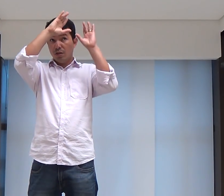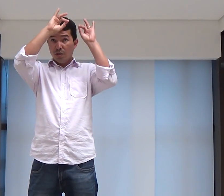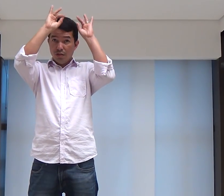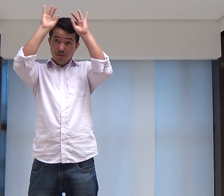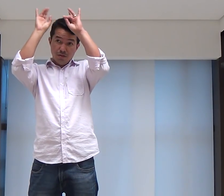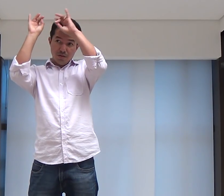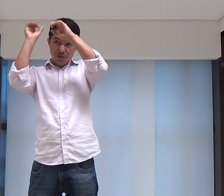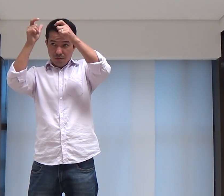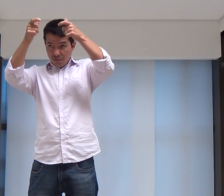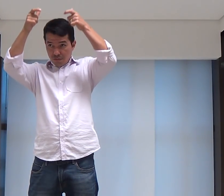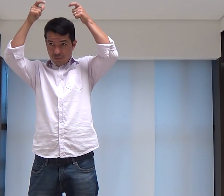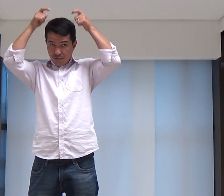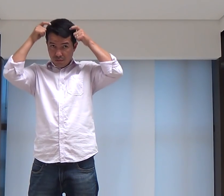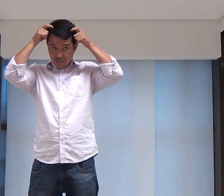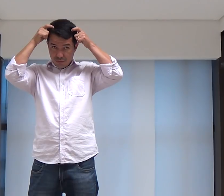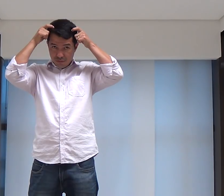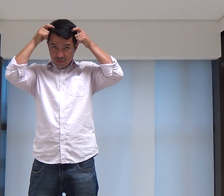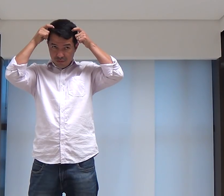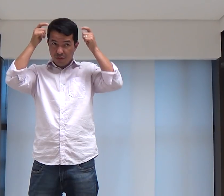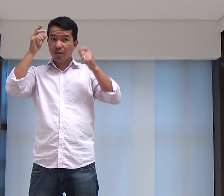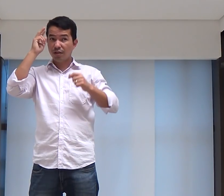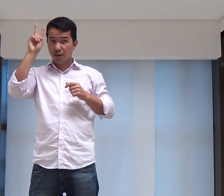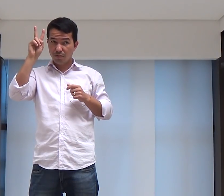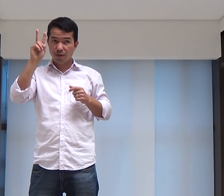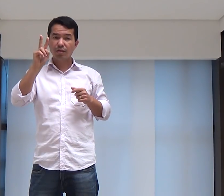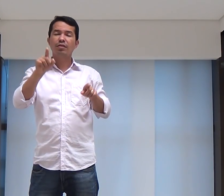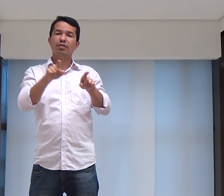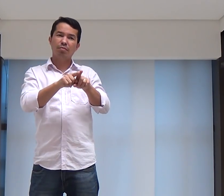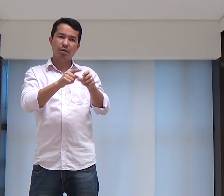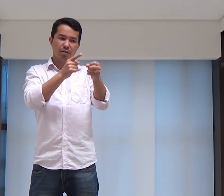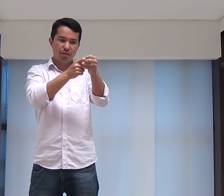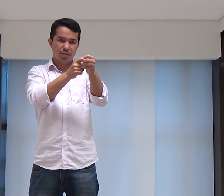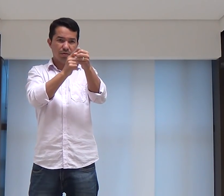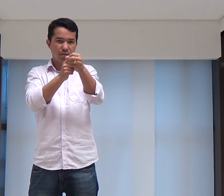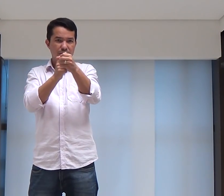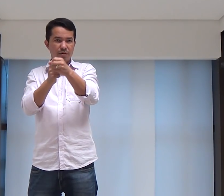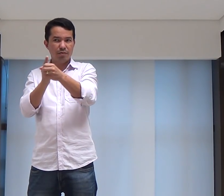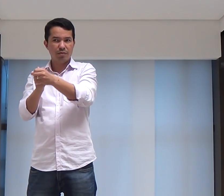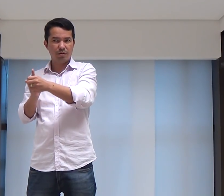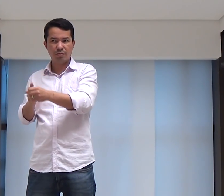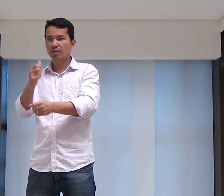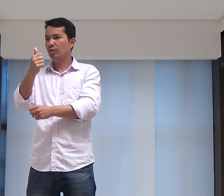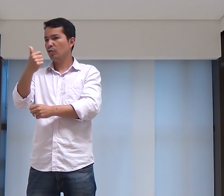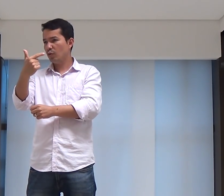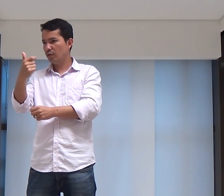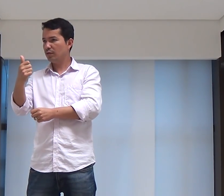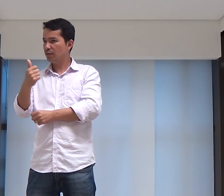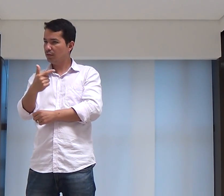Das 12 estrelas, né, a coroa. São as 12 tribos.